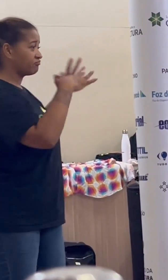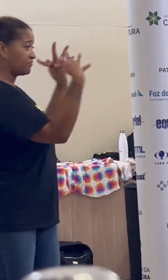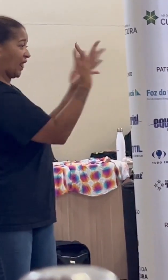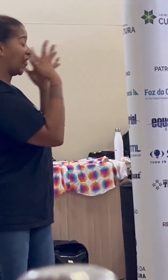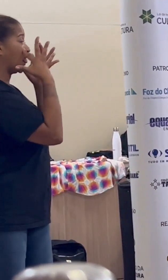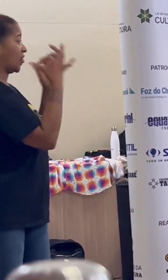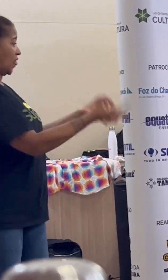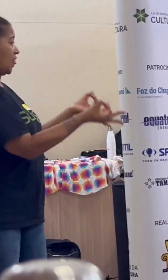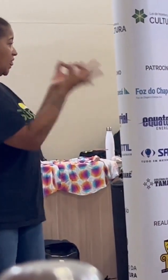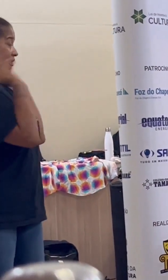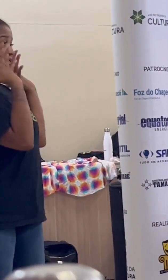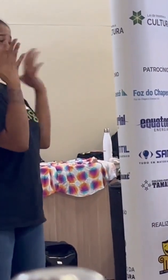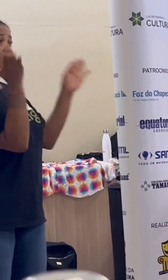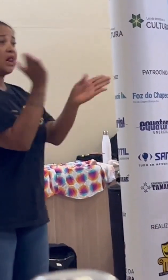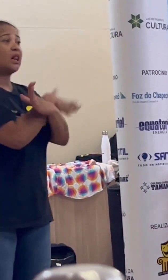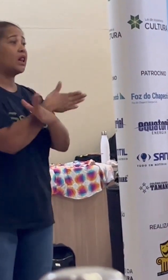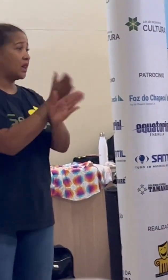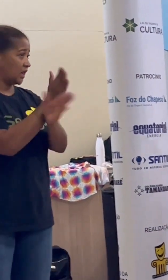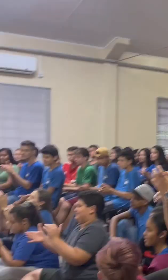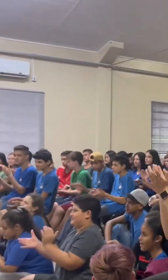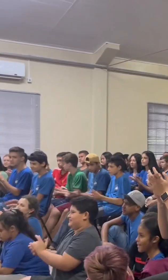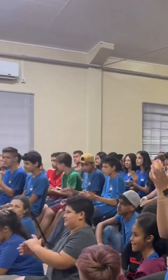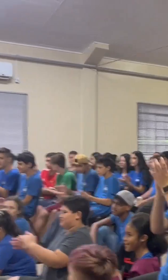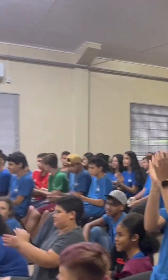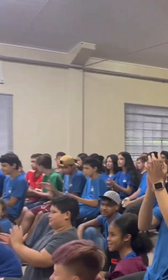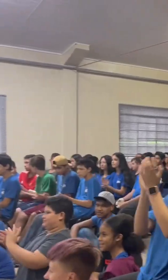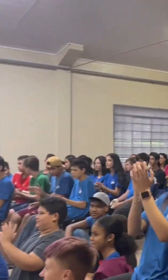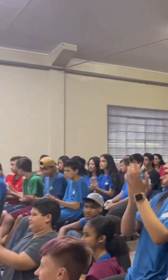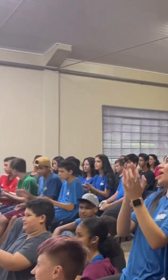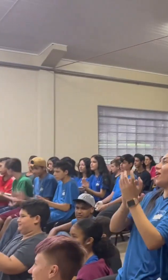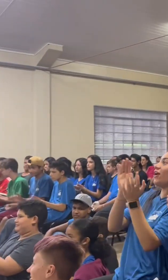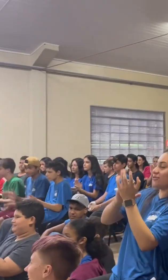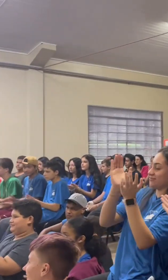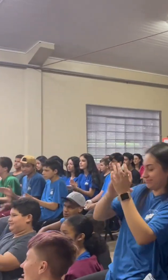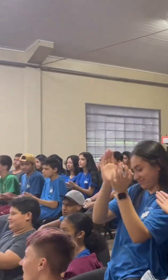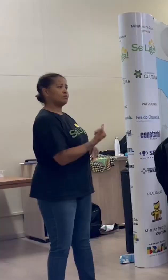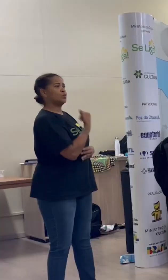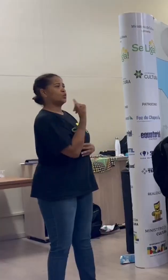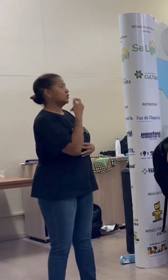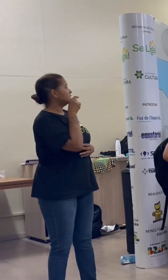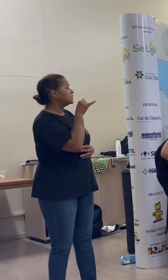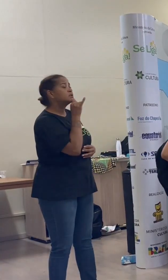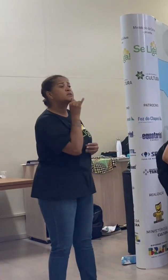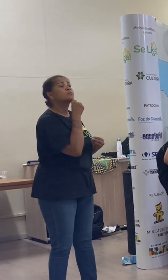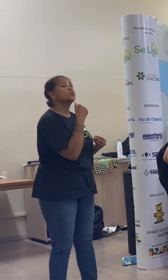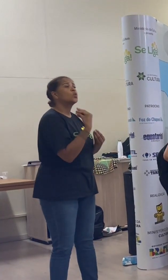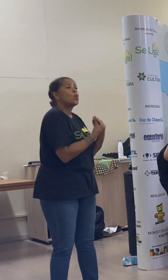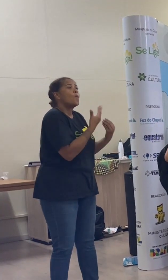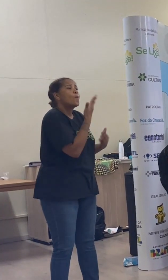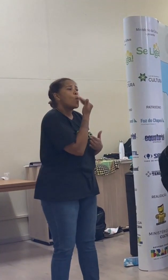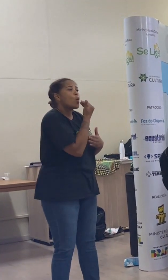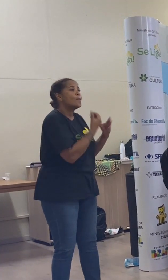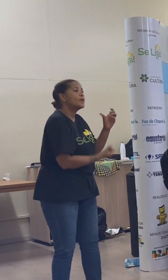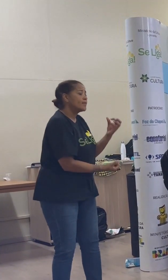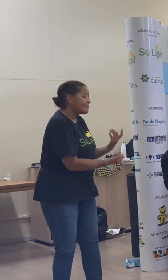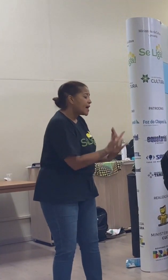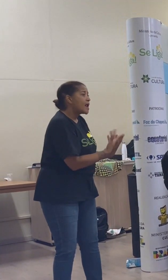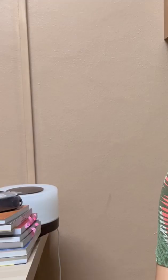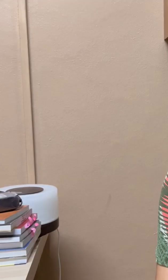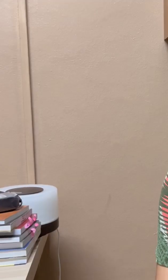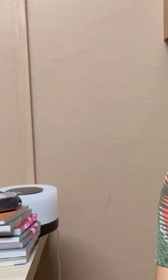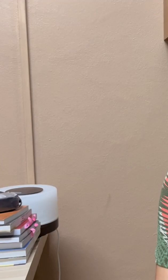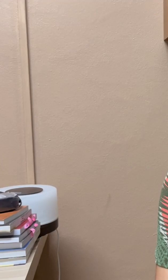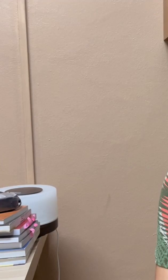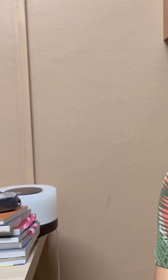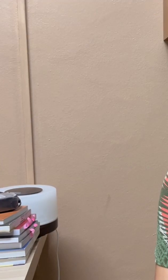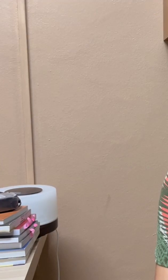participação de uma profe dele libras eu acho que eles dizem importante sempre quando a gente vai pensar em projetos hoje a gente tem que pensar nesse